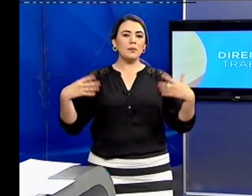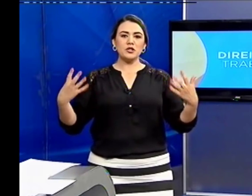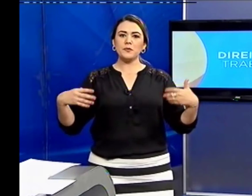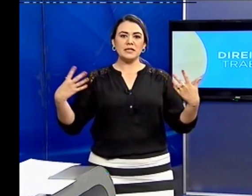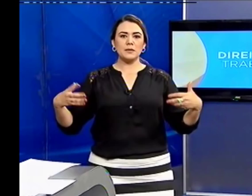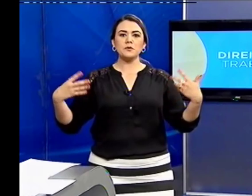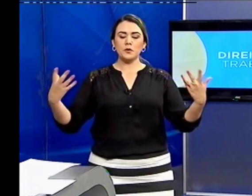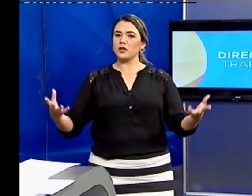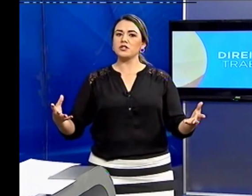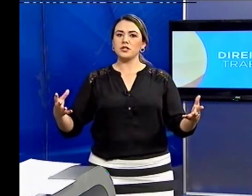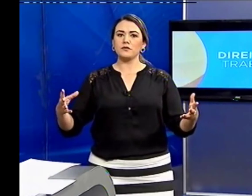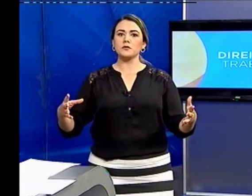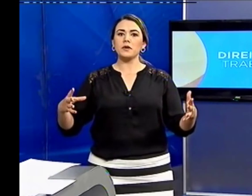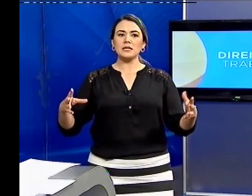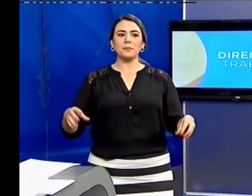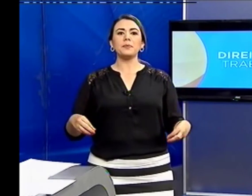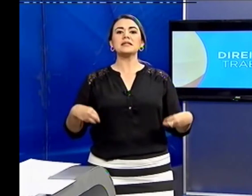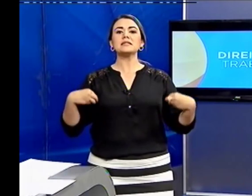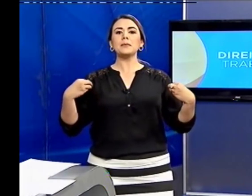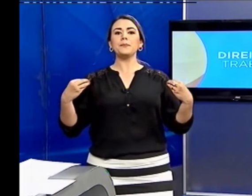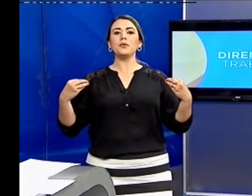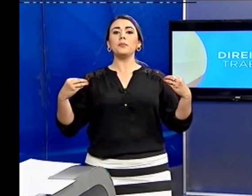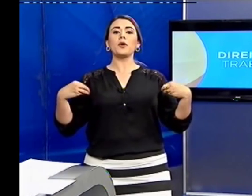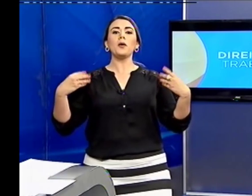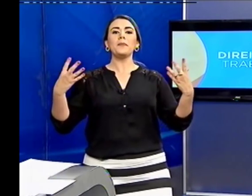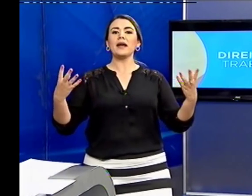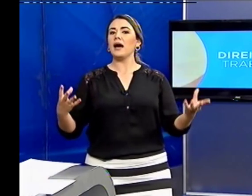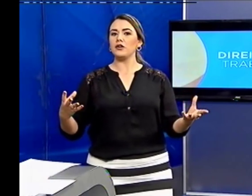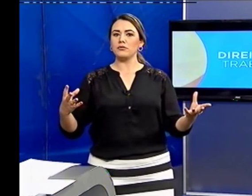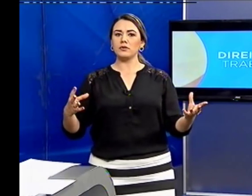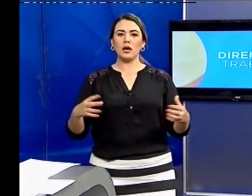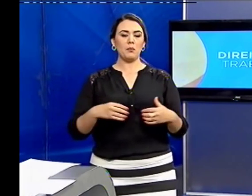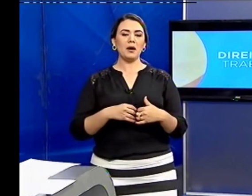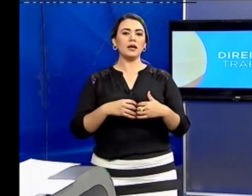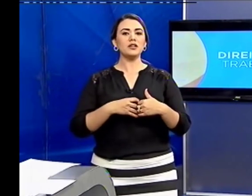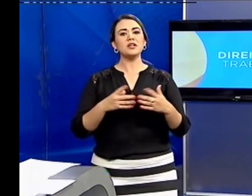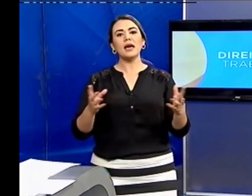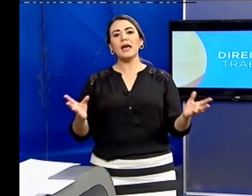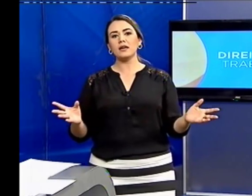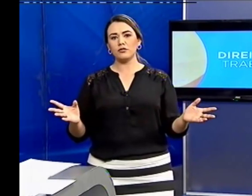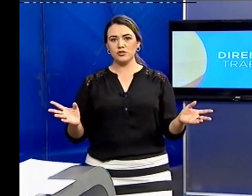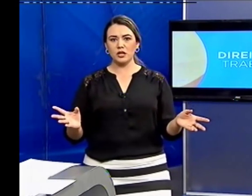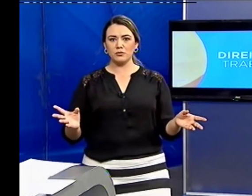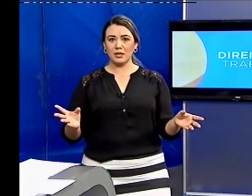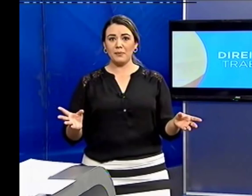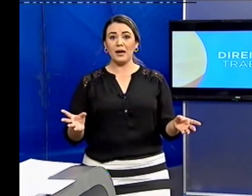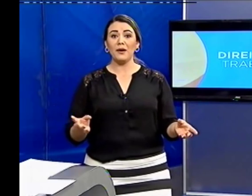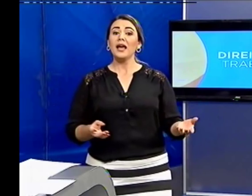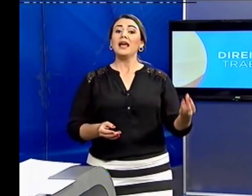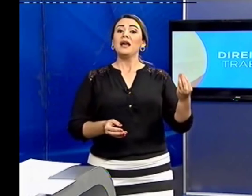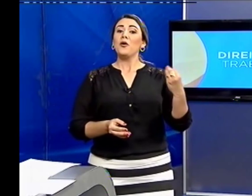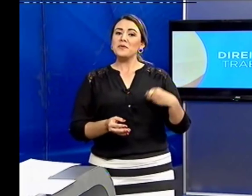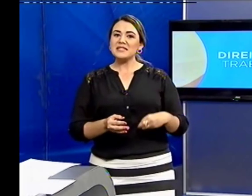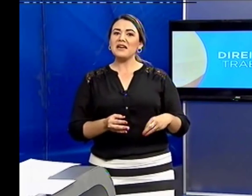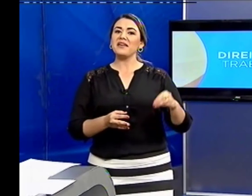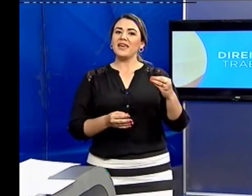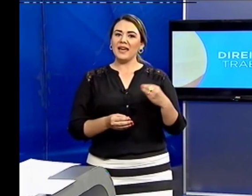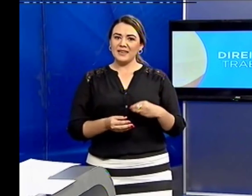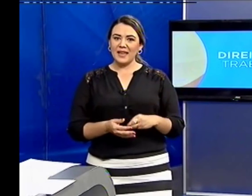de princípios protetivos, por exemplo, princípio pró-operário, que é uma grande regra no direito do trabalho. Observem que a